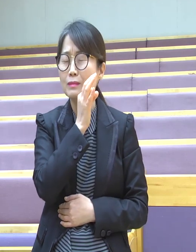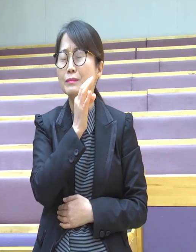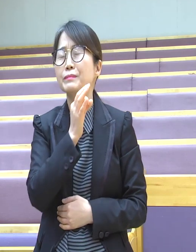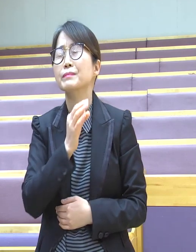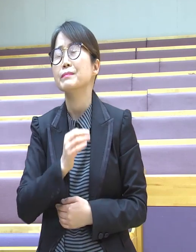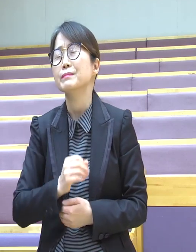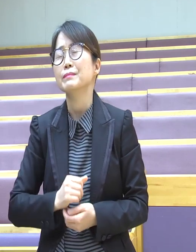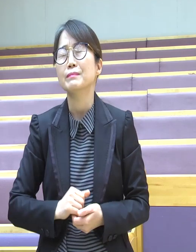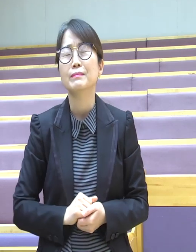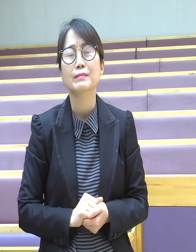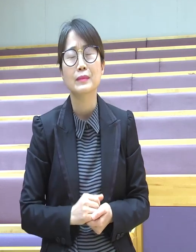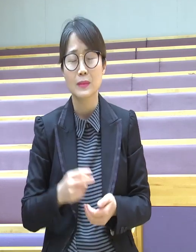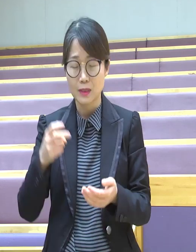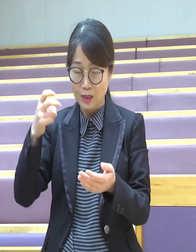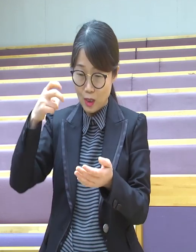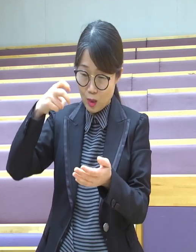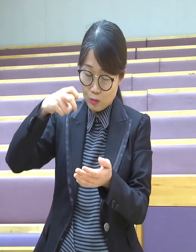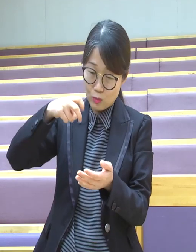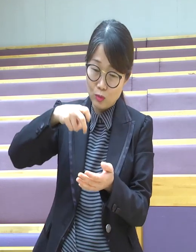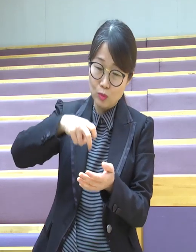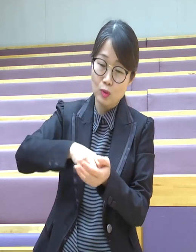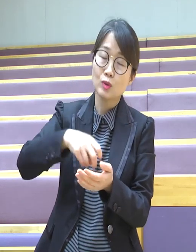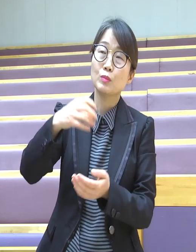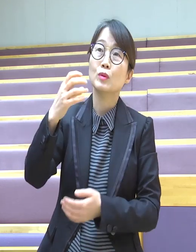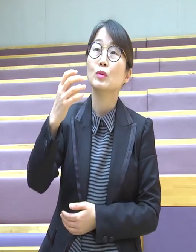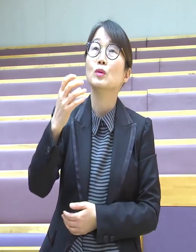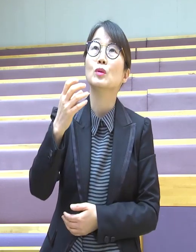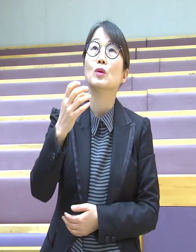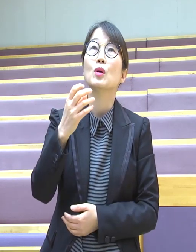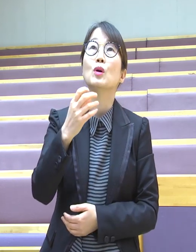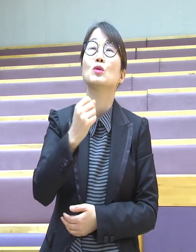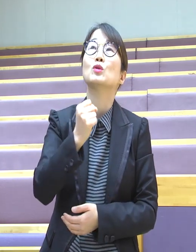부끄러워. 무릎으로 주님께,